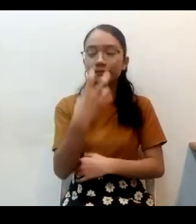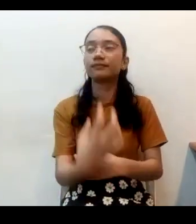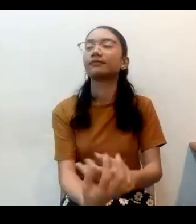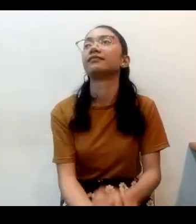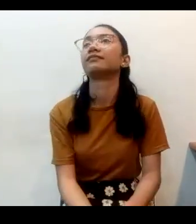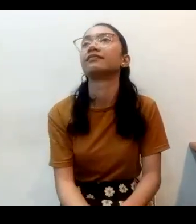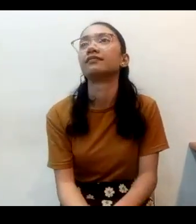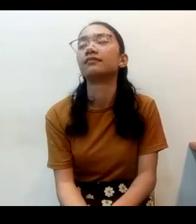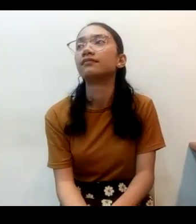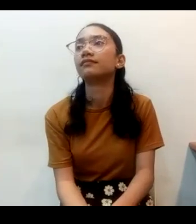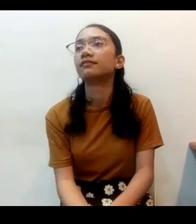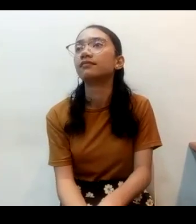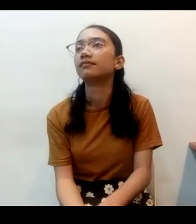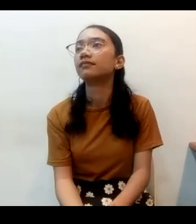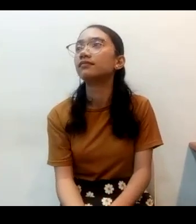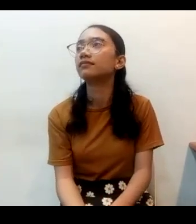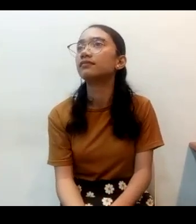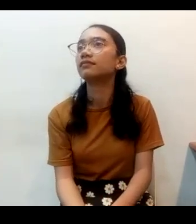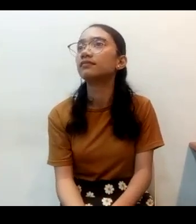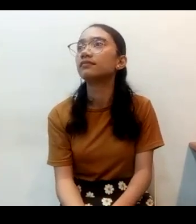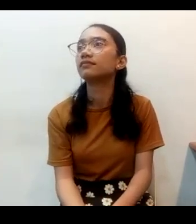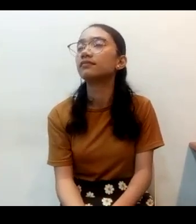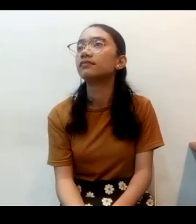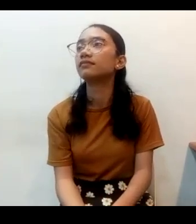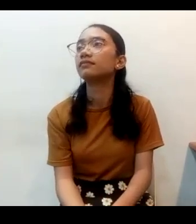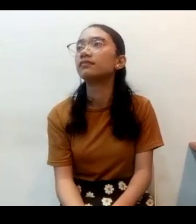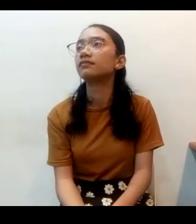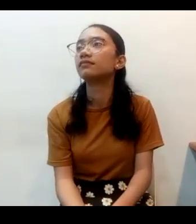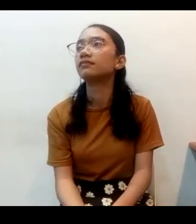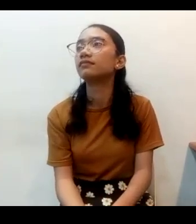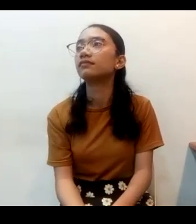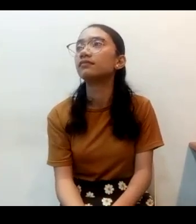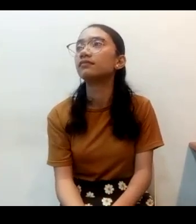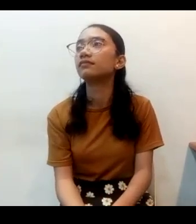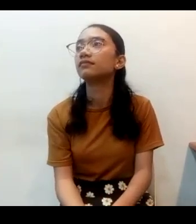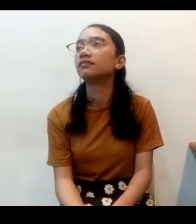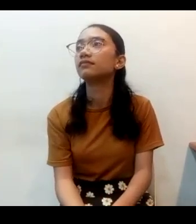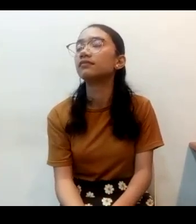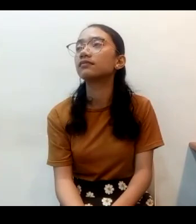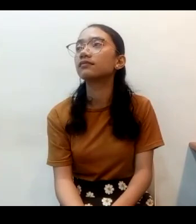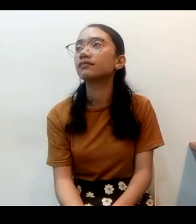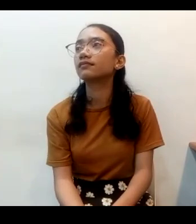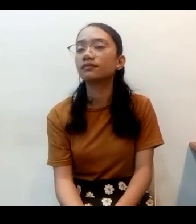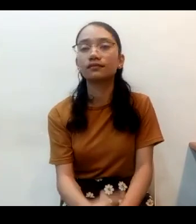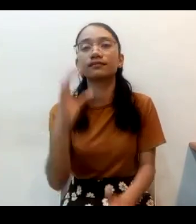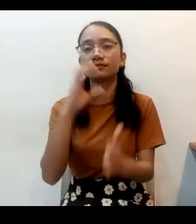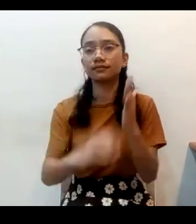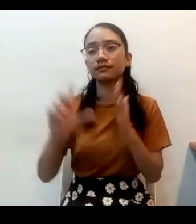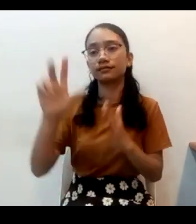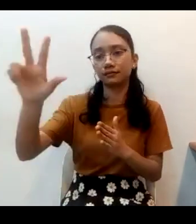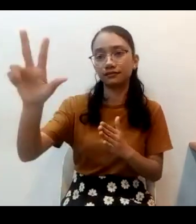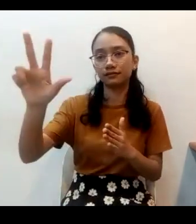at naging makasalanan at isang bulag na, at isang spiritual na bulag. Chapter 3,